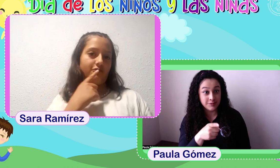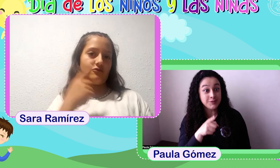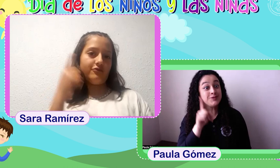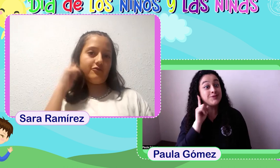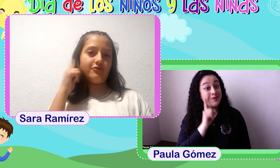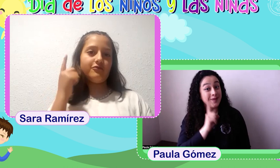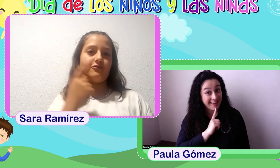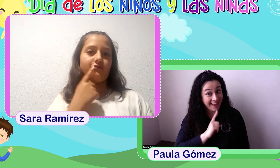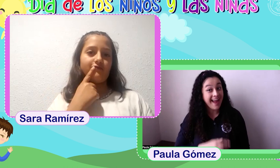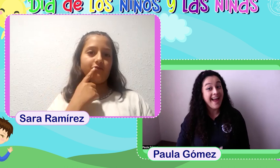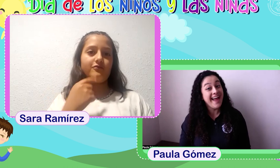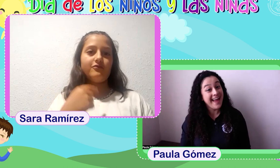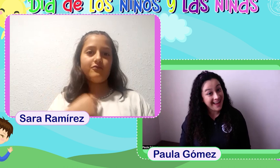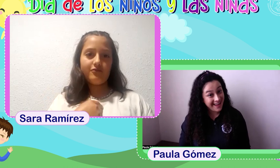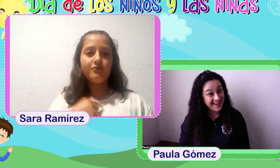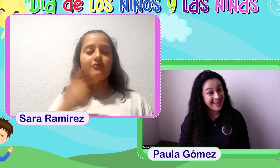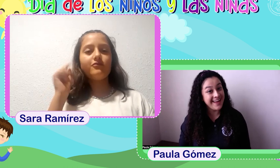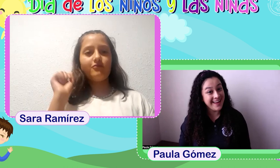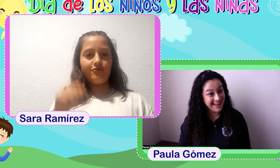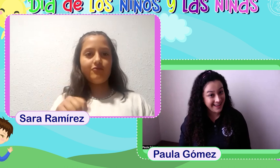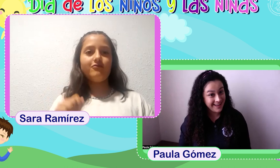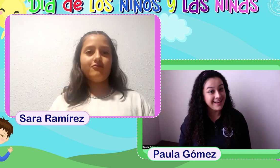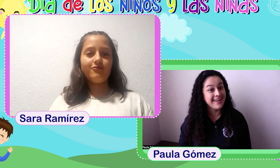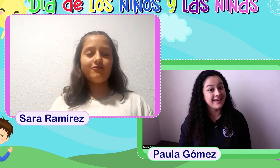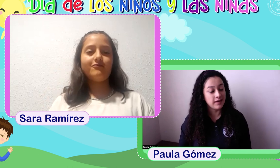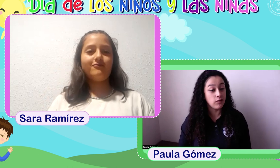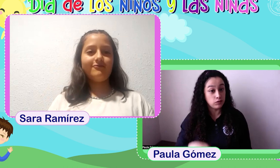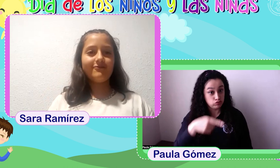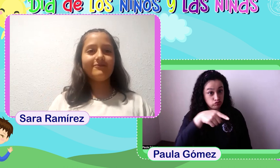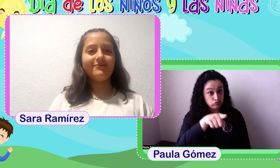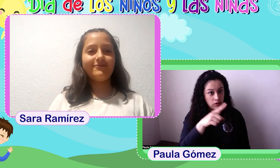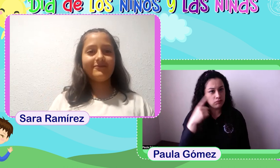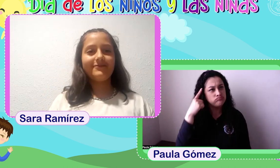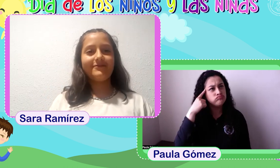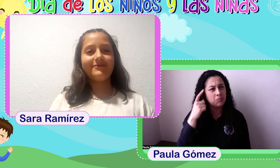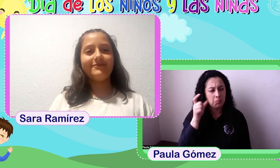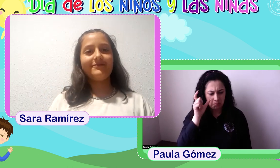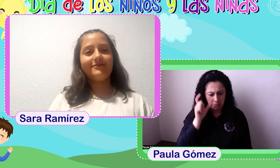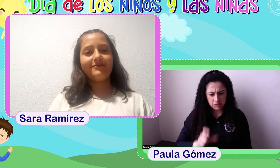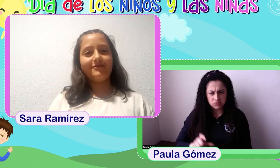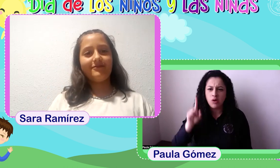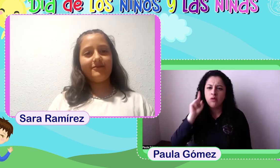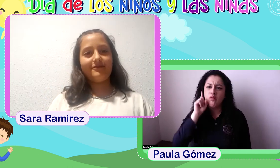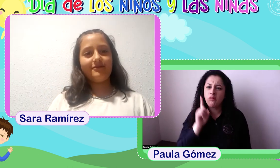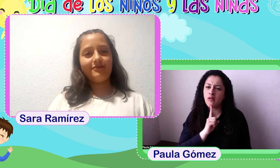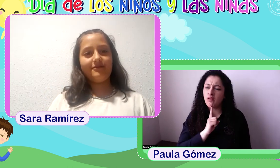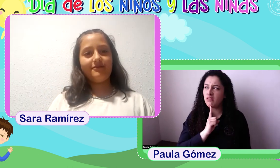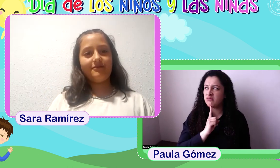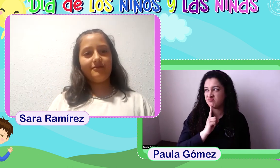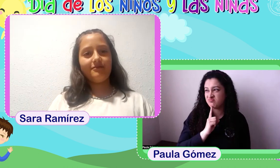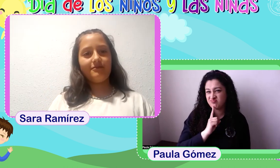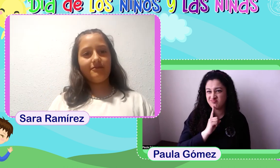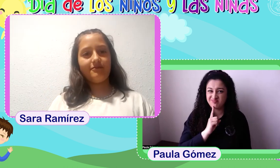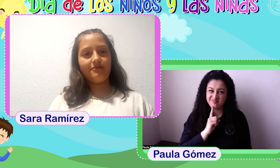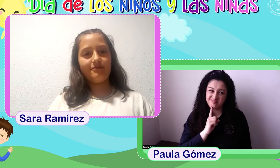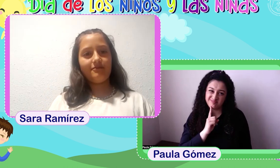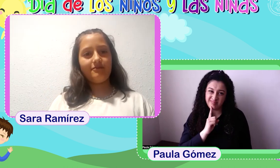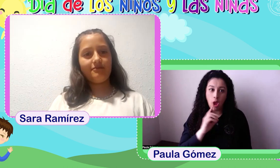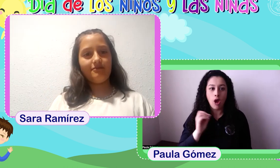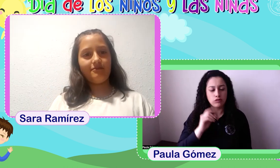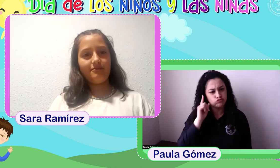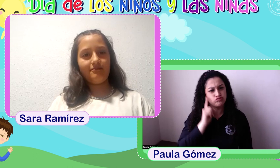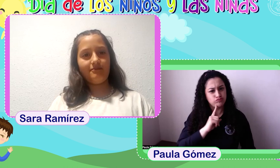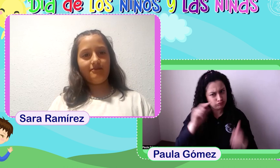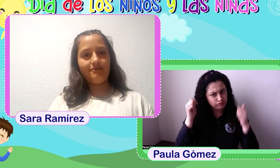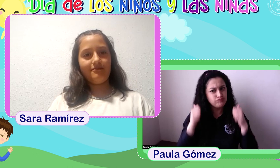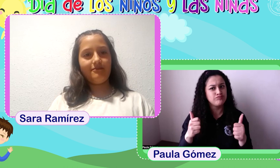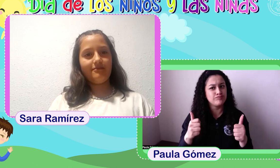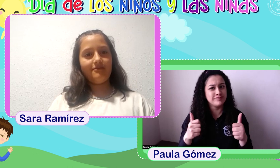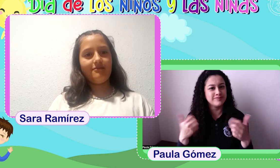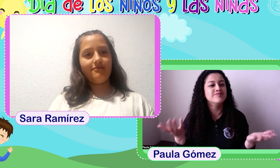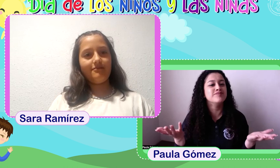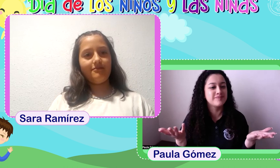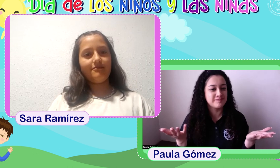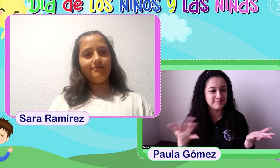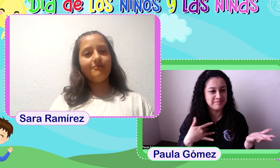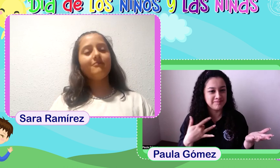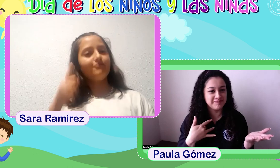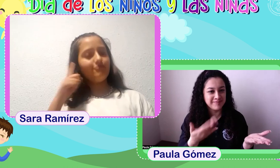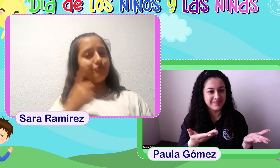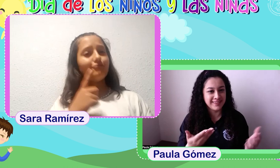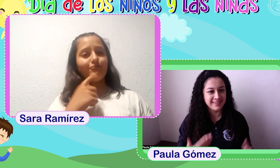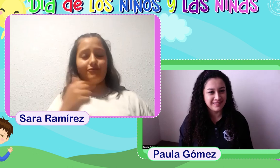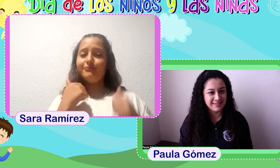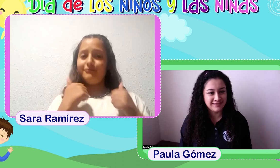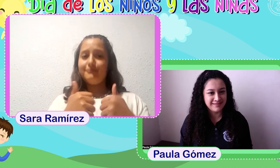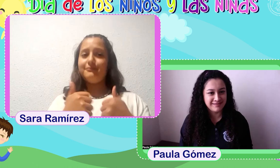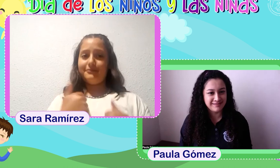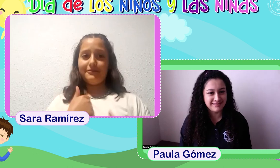o sorda? Yo soy sorda. Sí. ¿Tú crees que ser sordo es aburrido o está